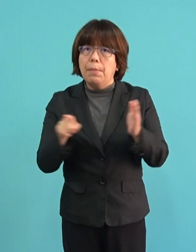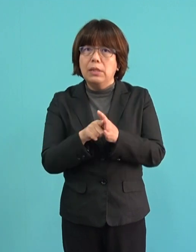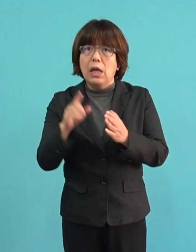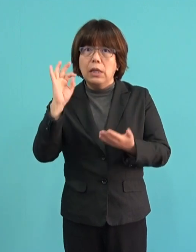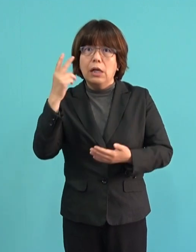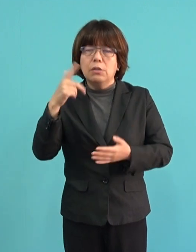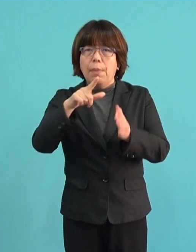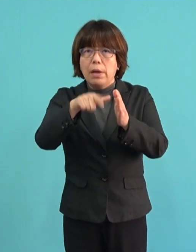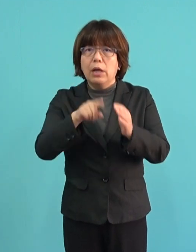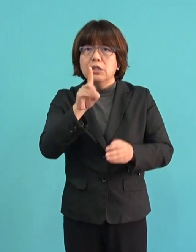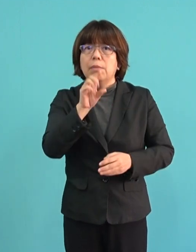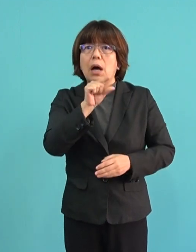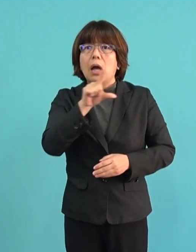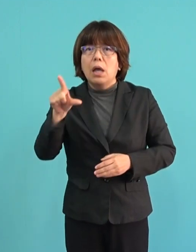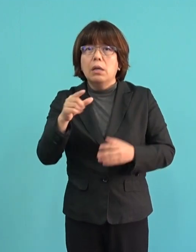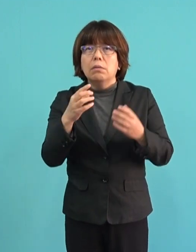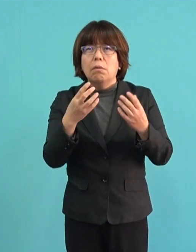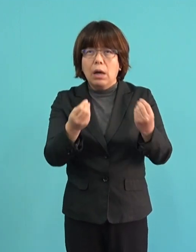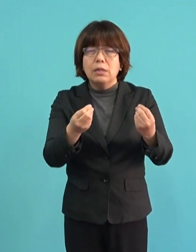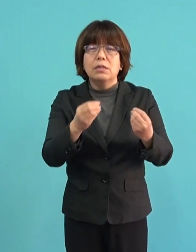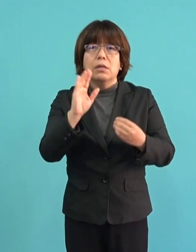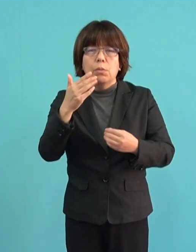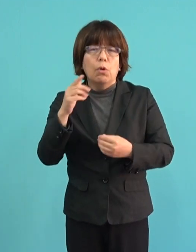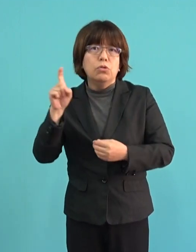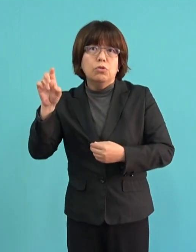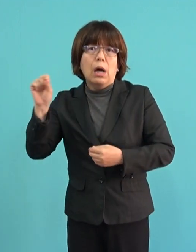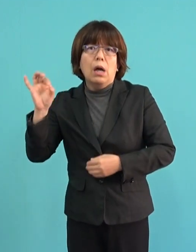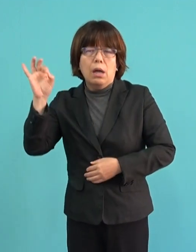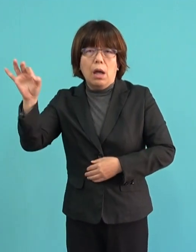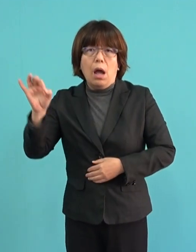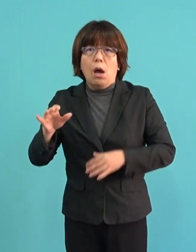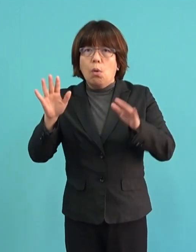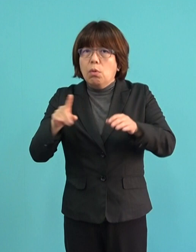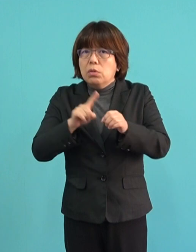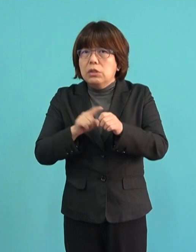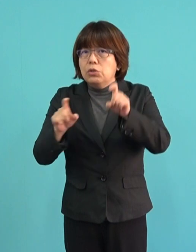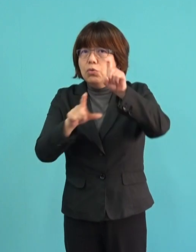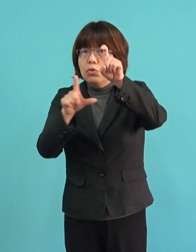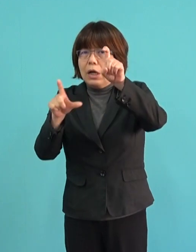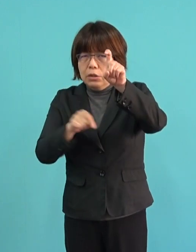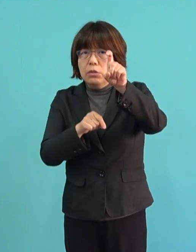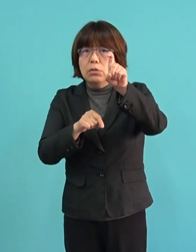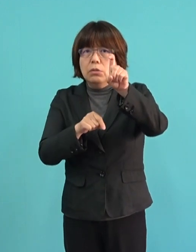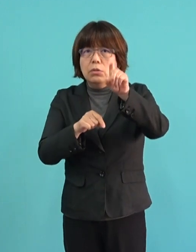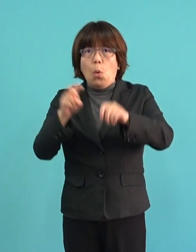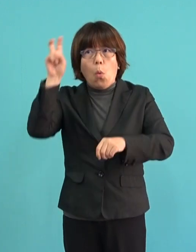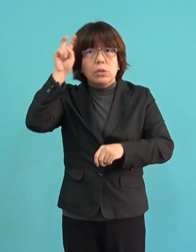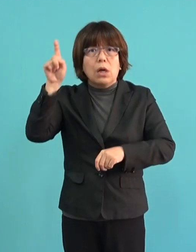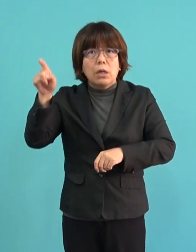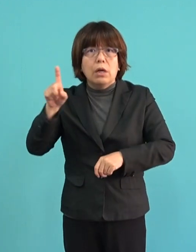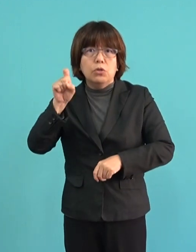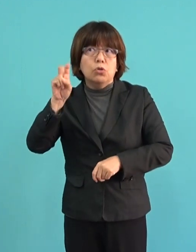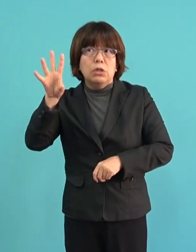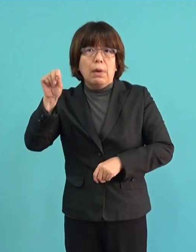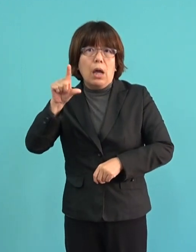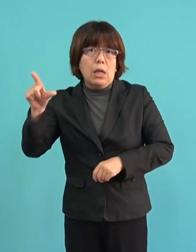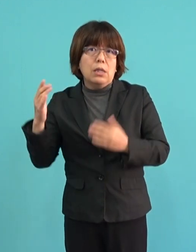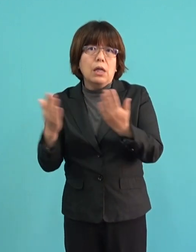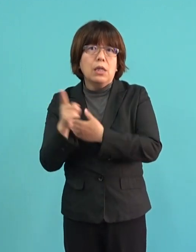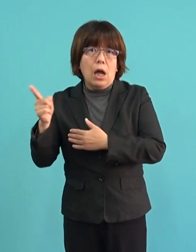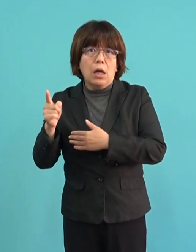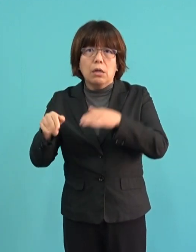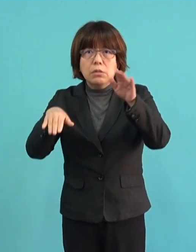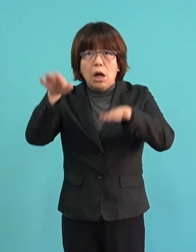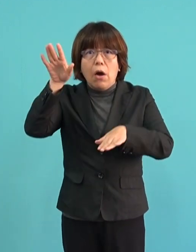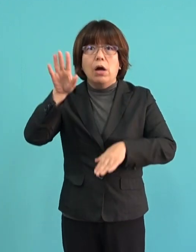まで習志野施設であれば1万円で済むところ10万円今年の10月からかな飯盛霊園が12万円になりましたので差額は